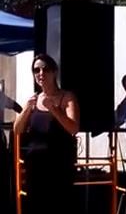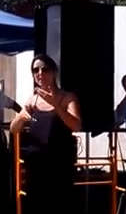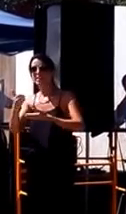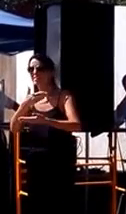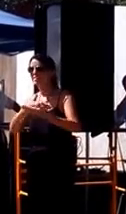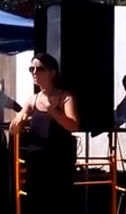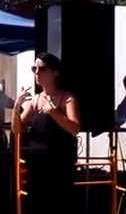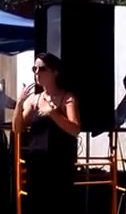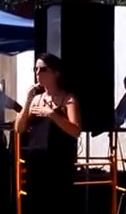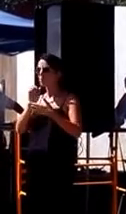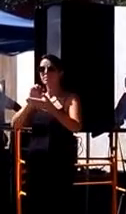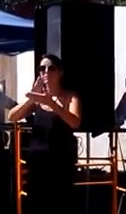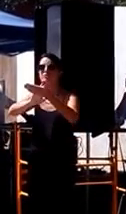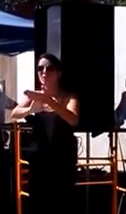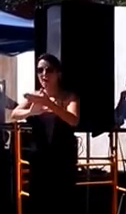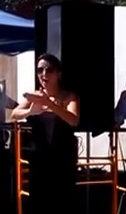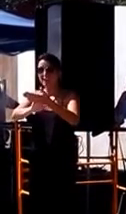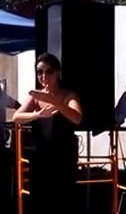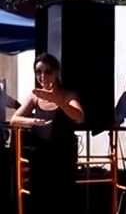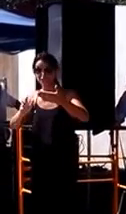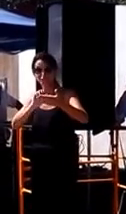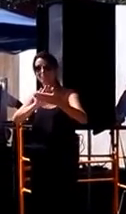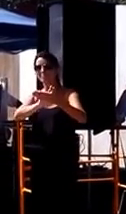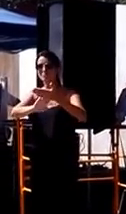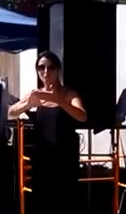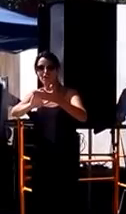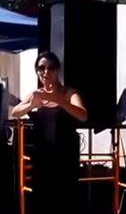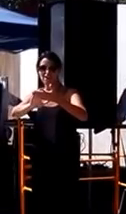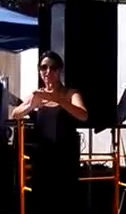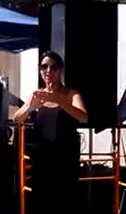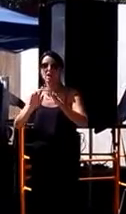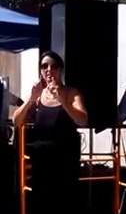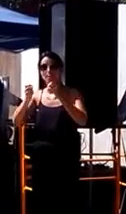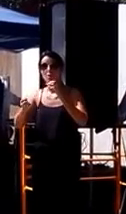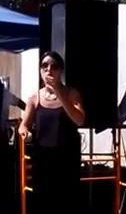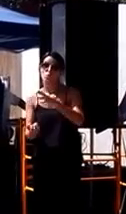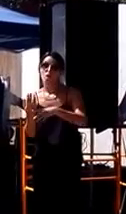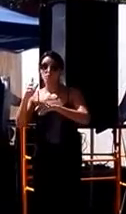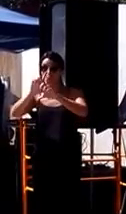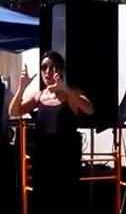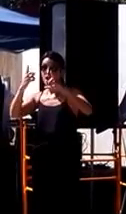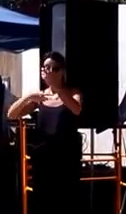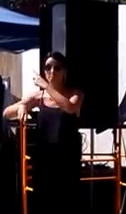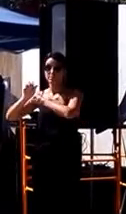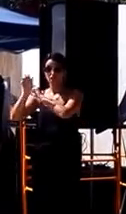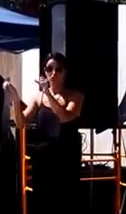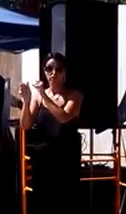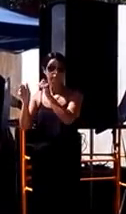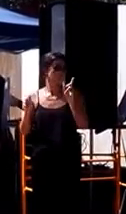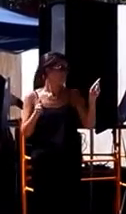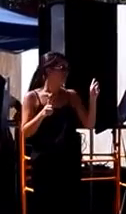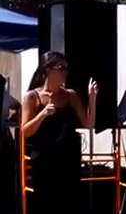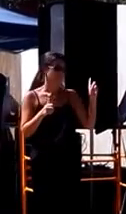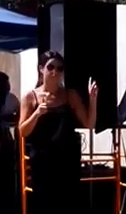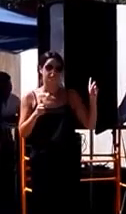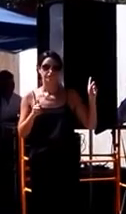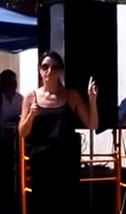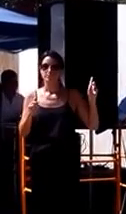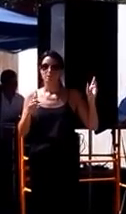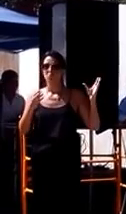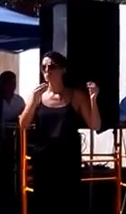donde los niños pueden interactuar. Estamos hoy inaugurando este nuevo mural que se realizó durante el año pasado. Es una de las partes